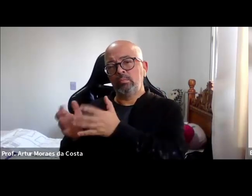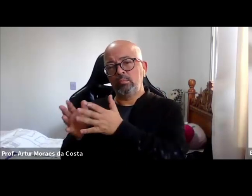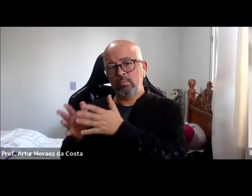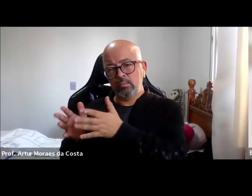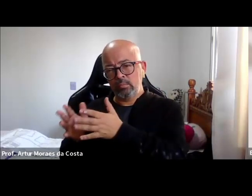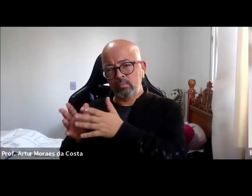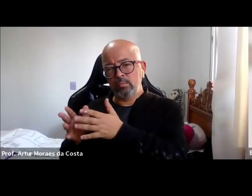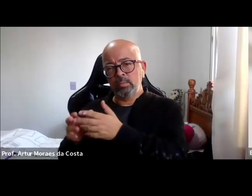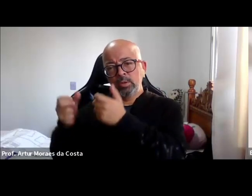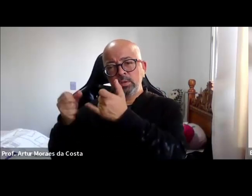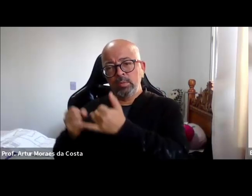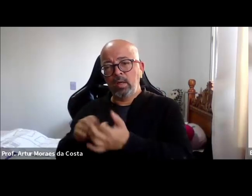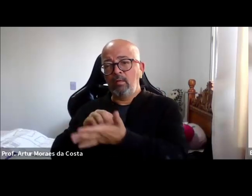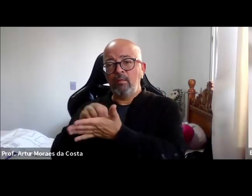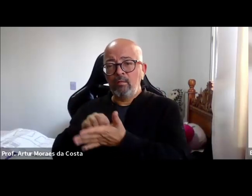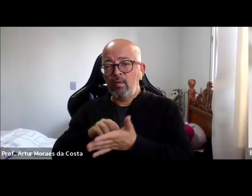persona